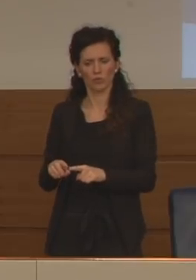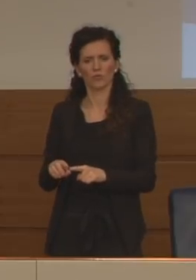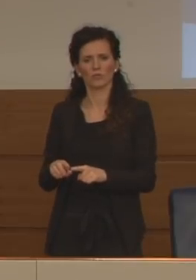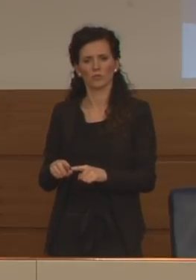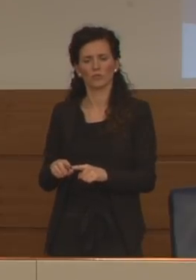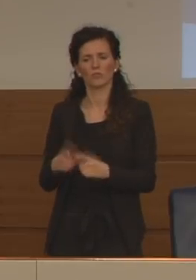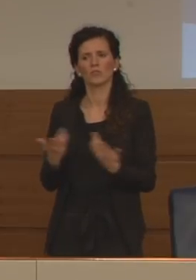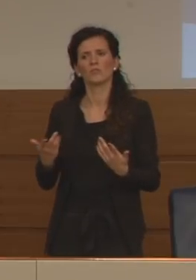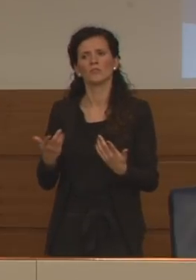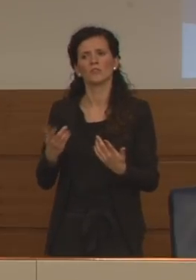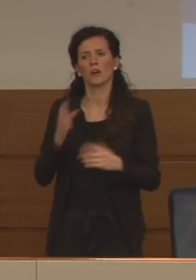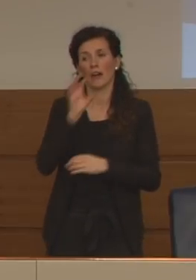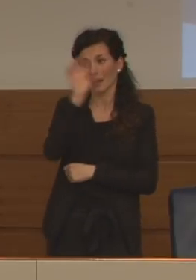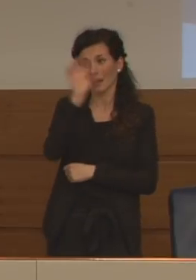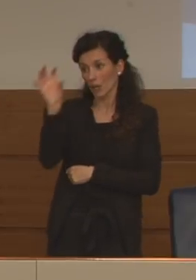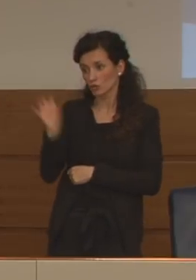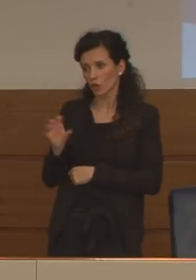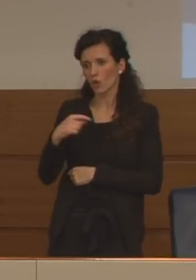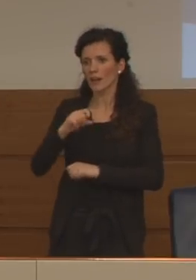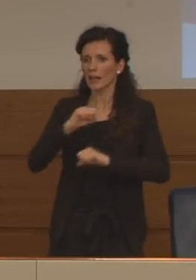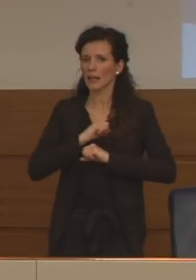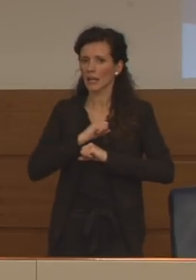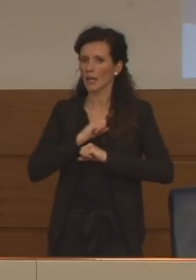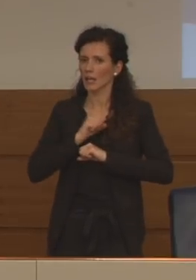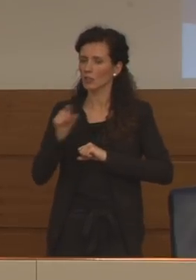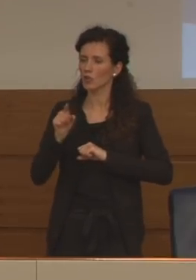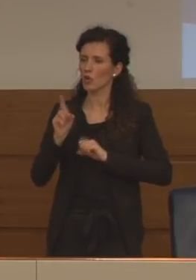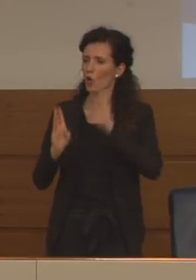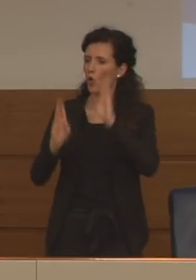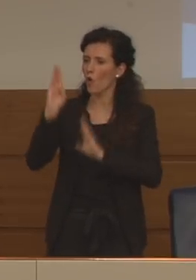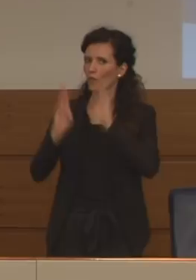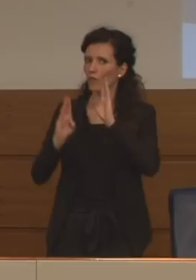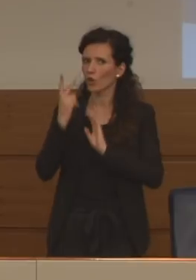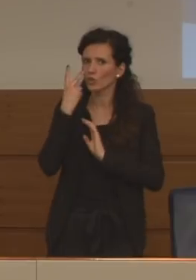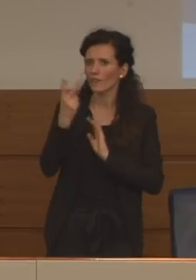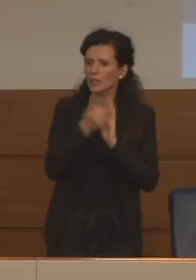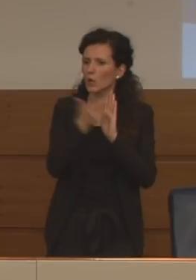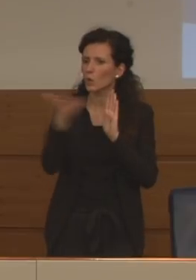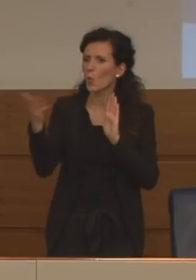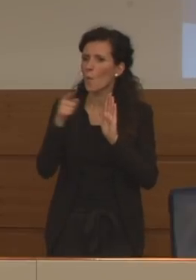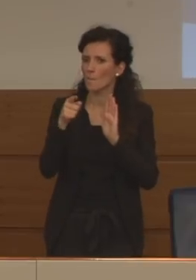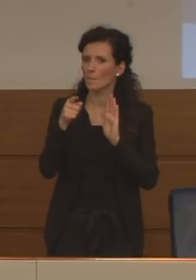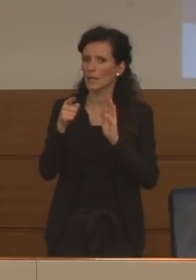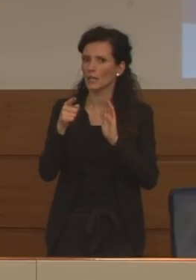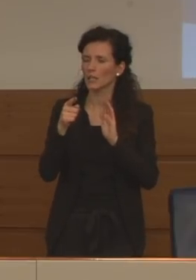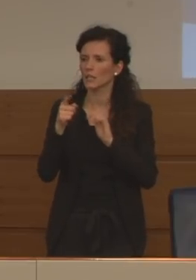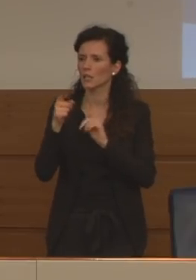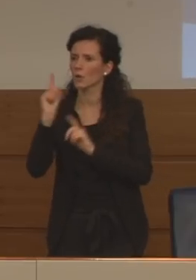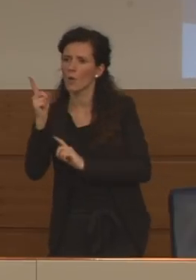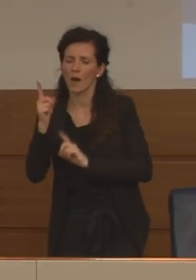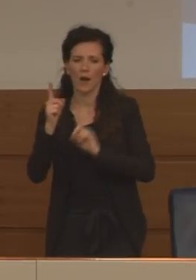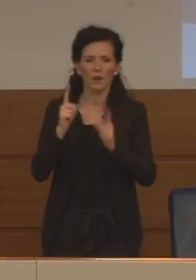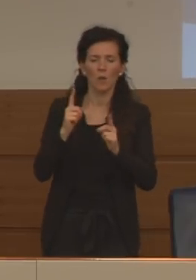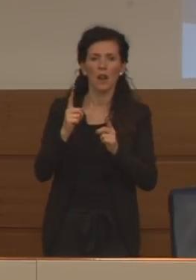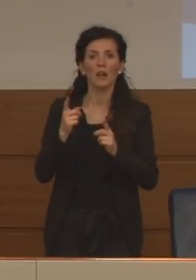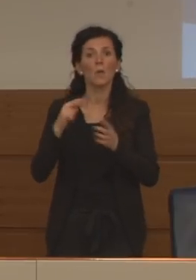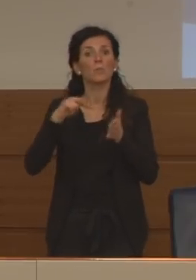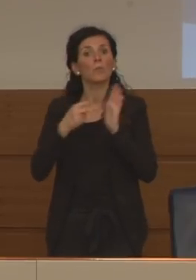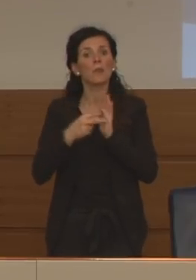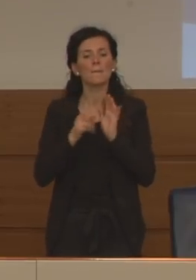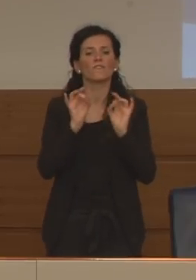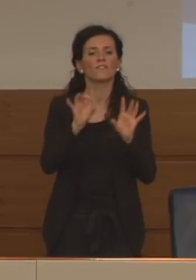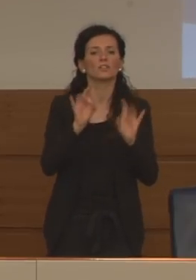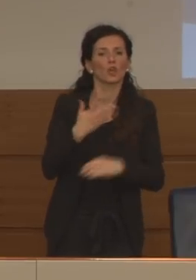che tutte le regioni oggi si stiano confrontando con questo tipo di infezione quindi problema non è se l'infezione non c'è l'infezione il